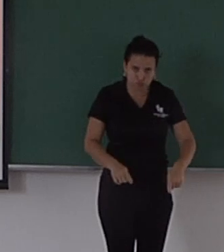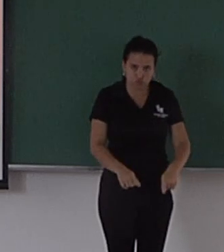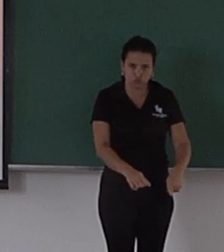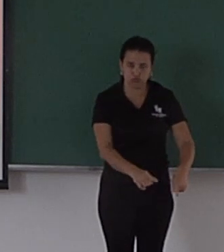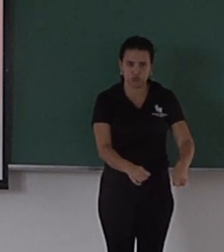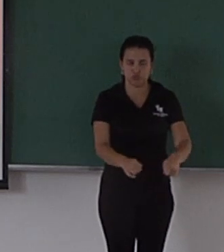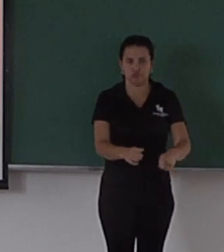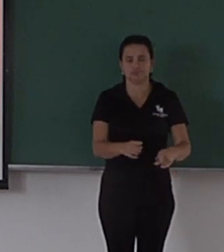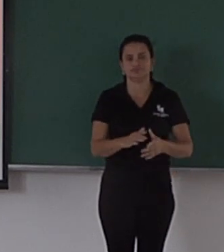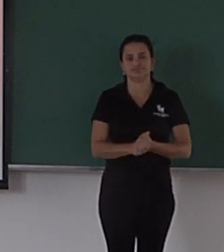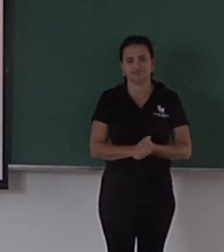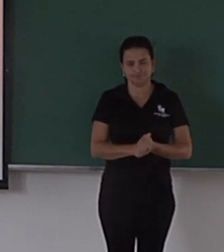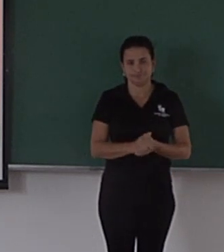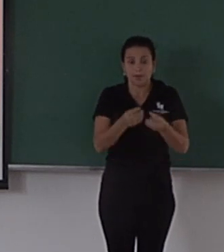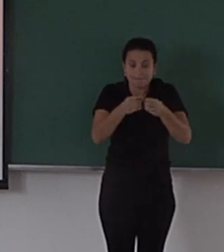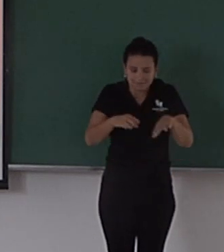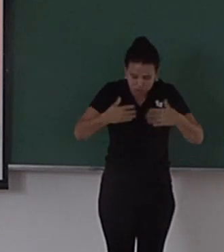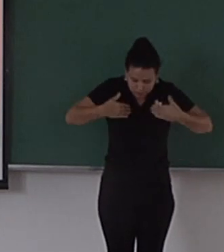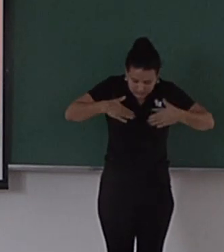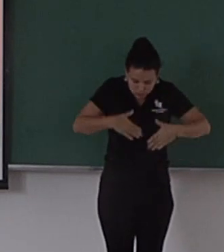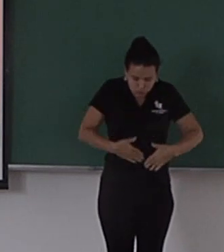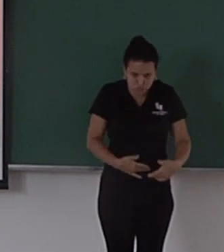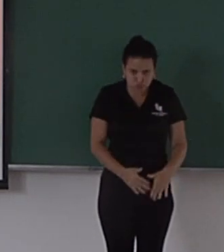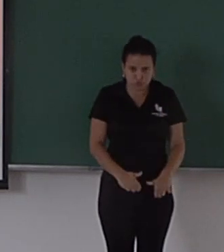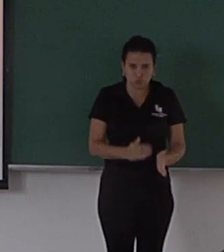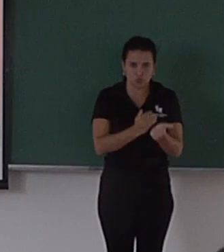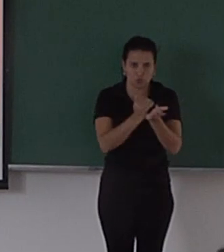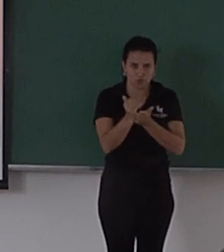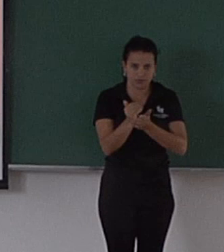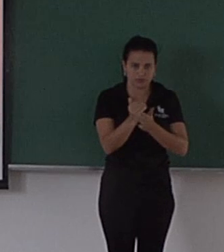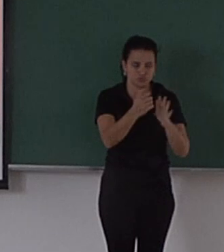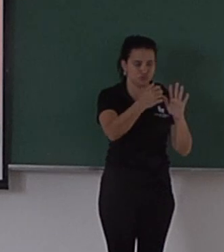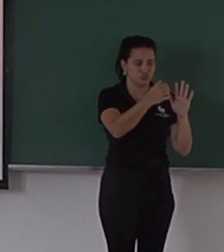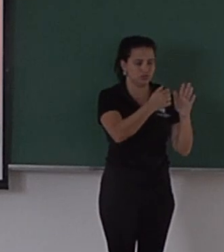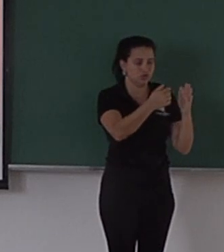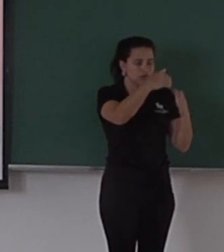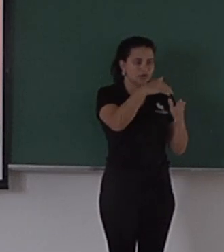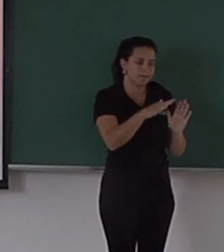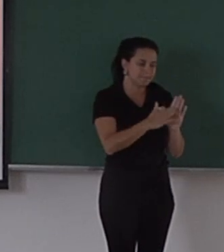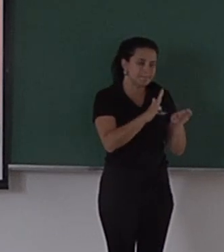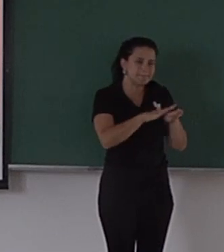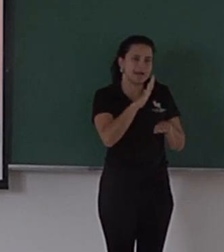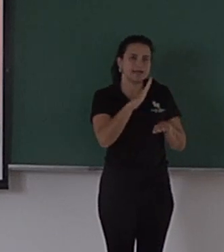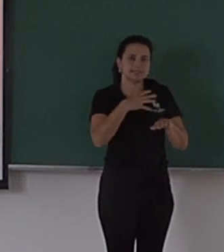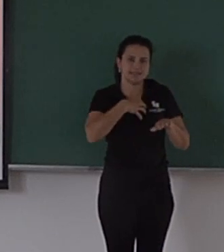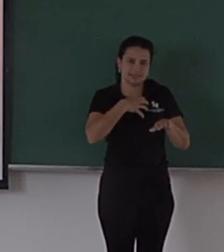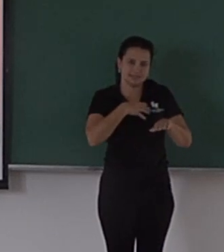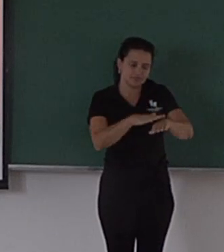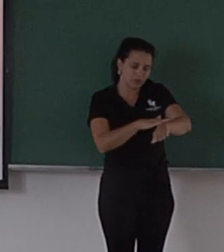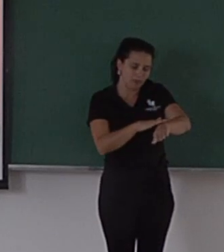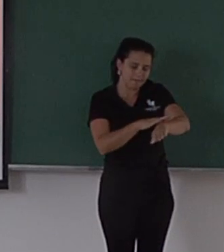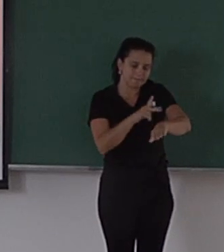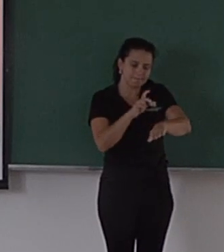estruturas. Claro que no início ela vai lesando primeiro as estruturas mais sensíveis, como pele,